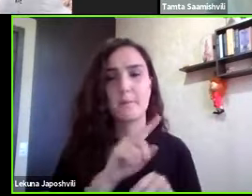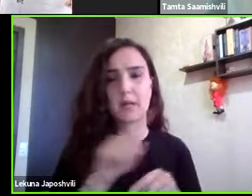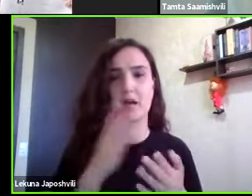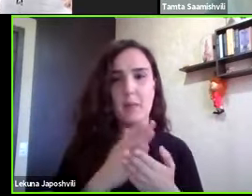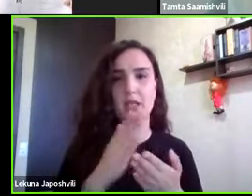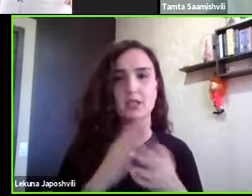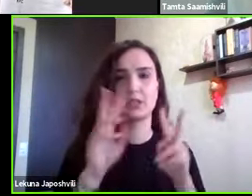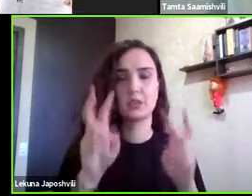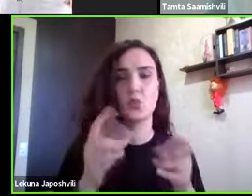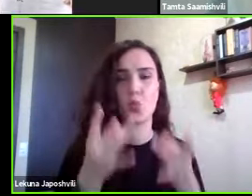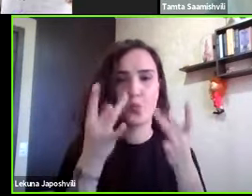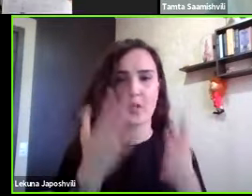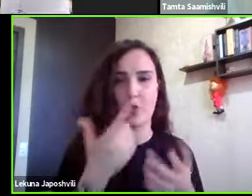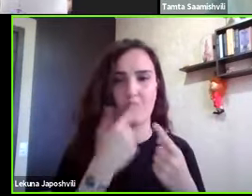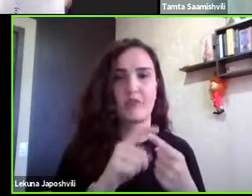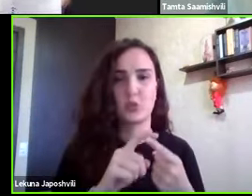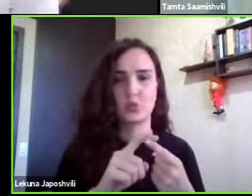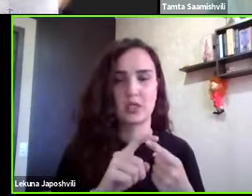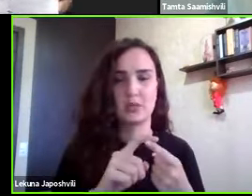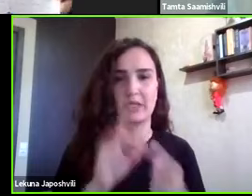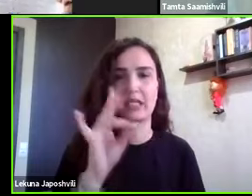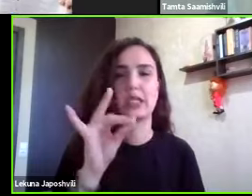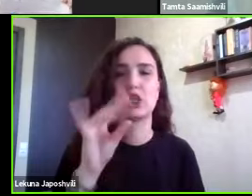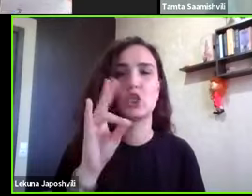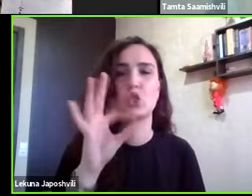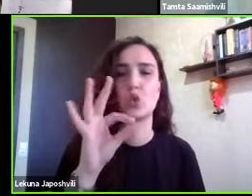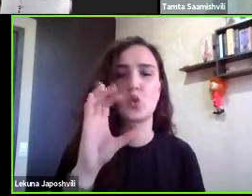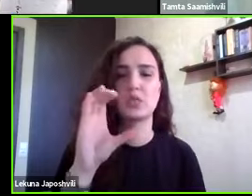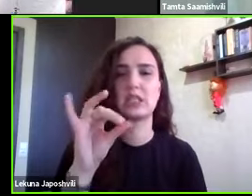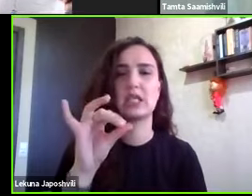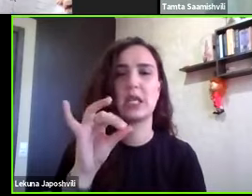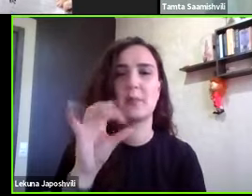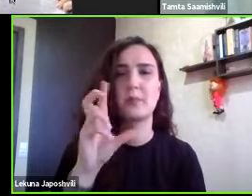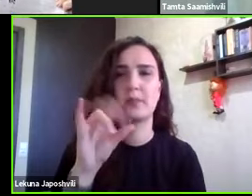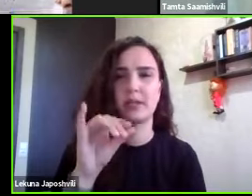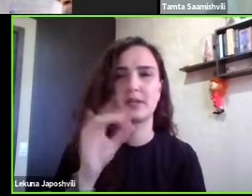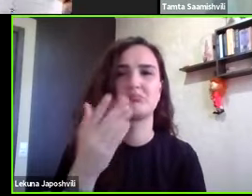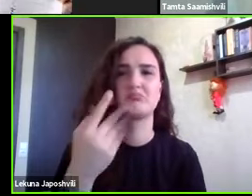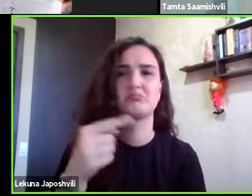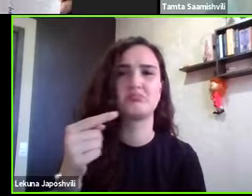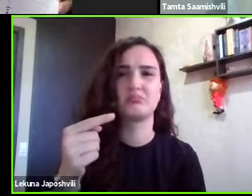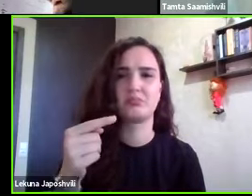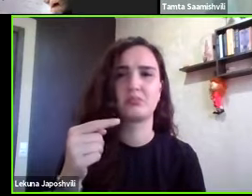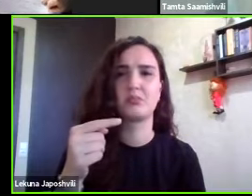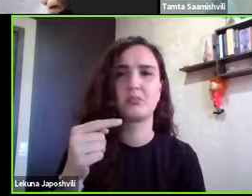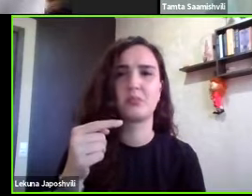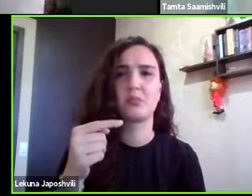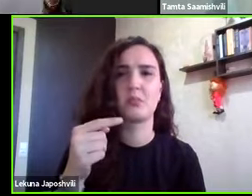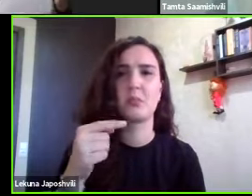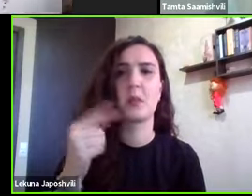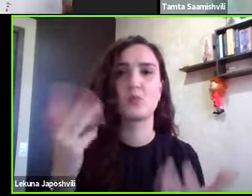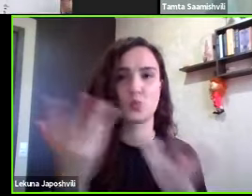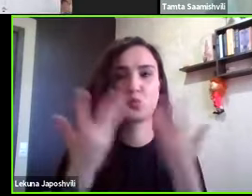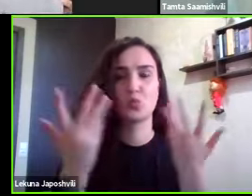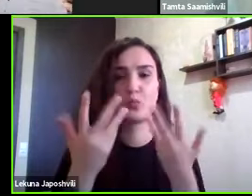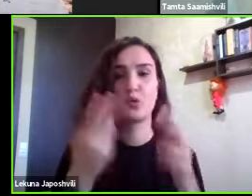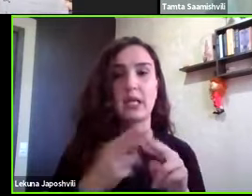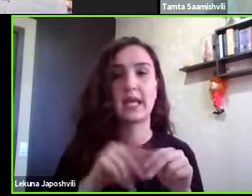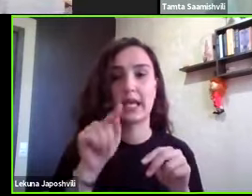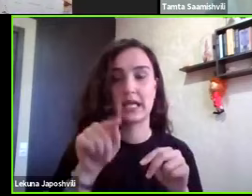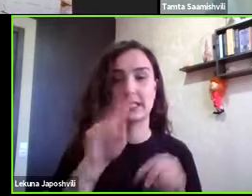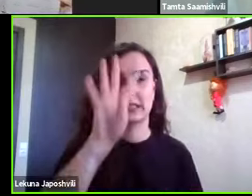ეგრეთ წოდებული უბრალო ვირუსები, ხო? რინოვირუსები, სინთეციალო ვირუსები, რომელიც სუბუქად გადააქვს. ეს